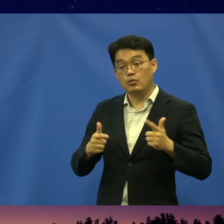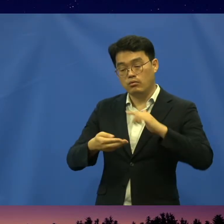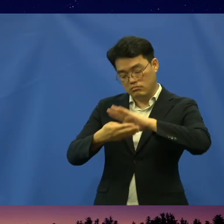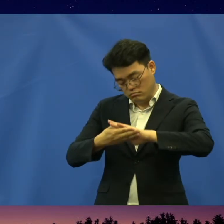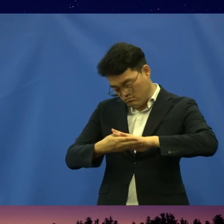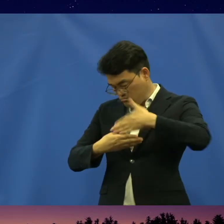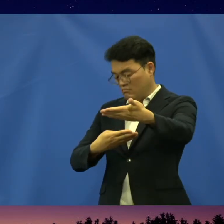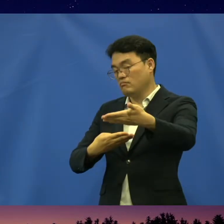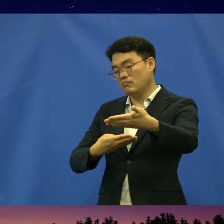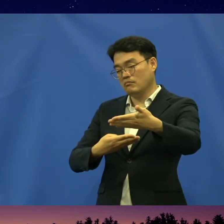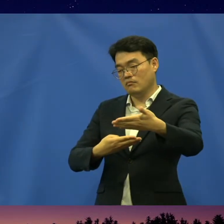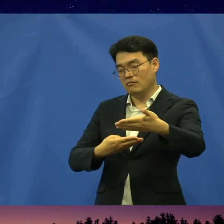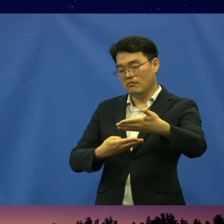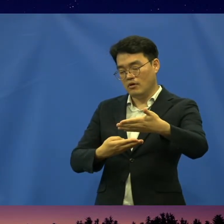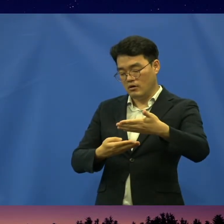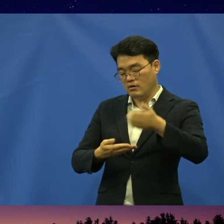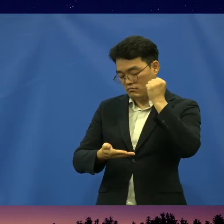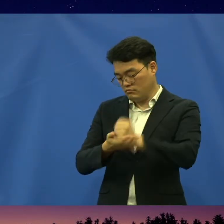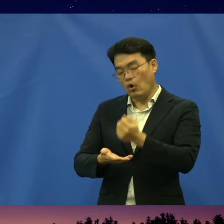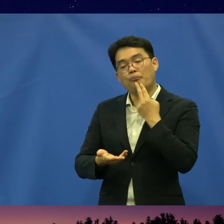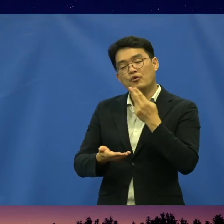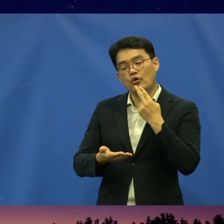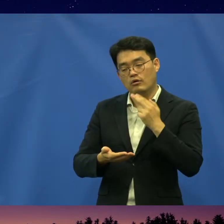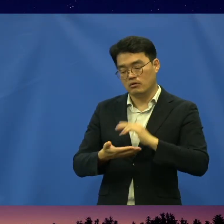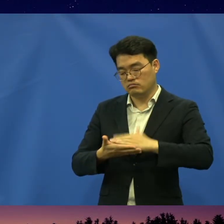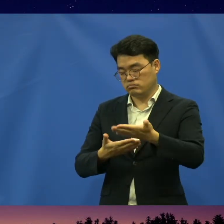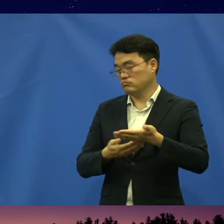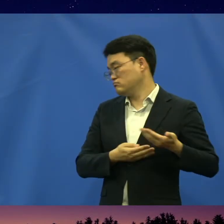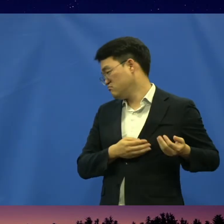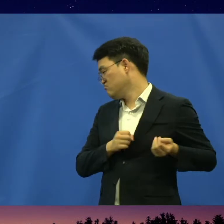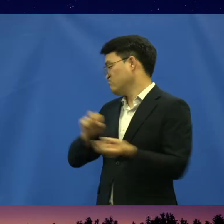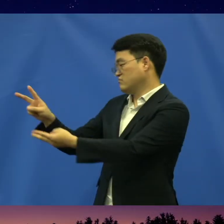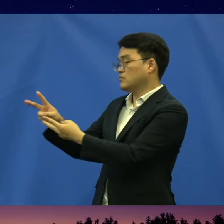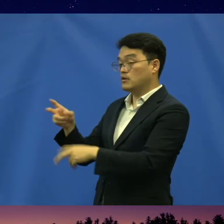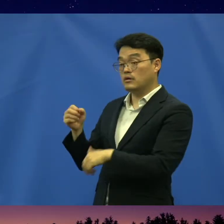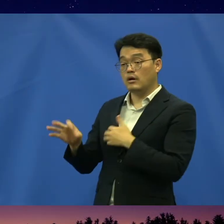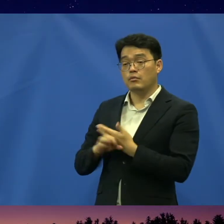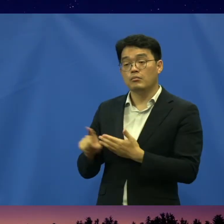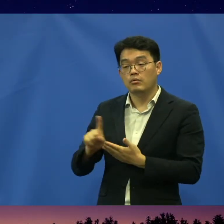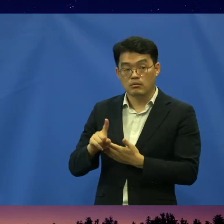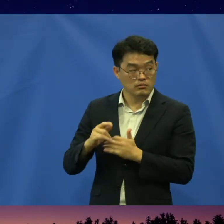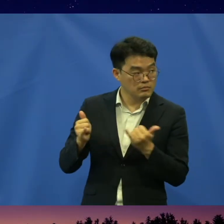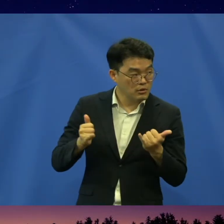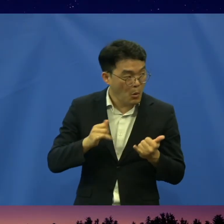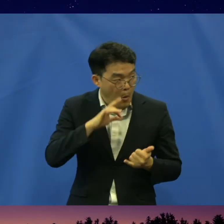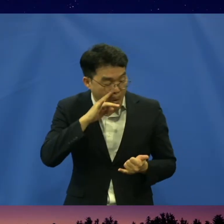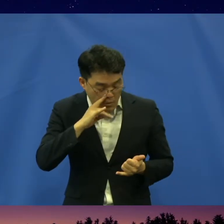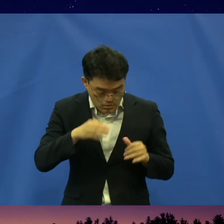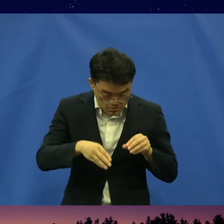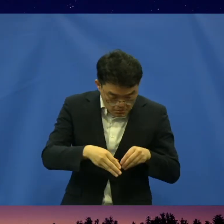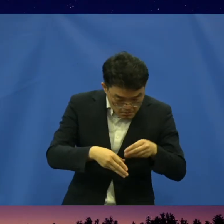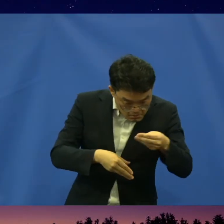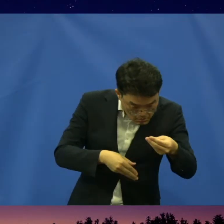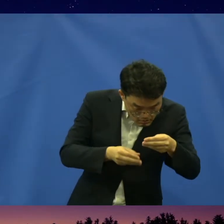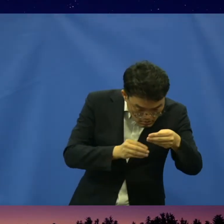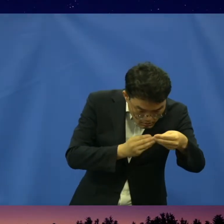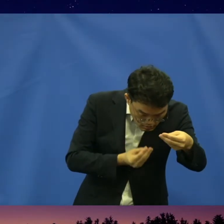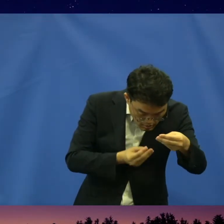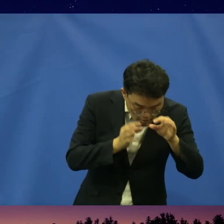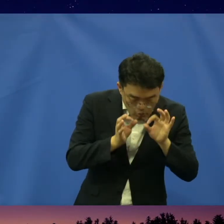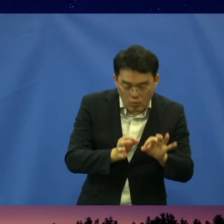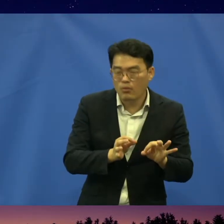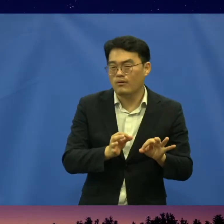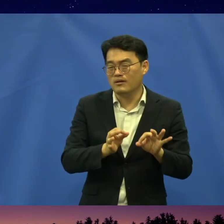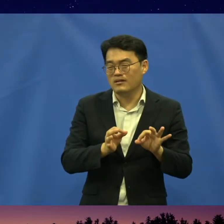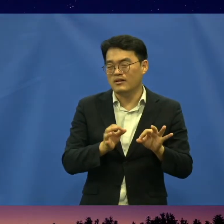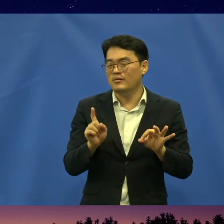거예요. 그러니까 처음부터 많은 사람들이 볼 수 있도록 의도된 편지예요. 공개된 편지.